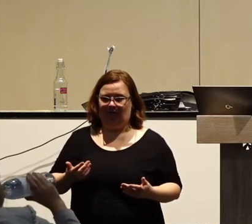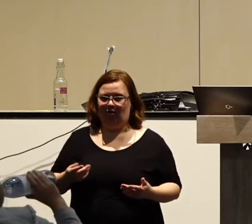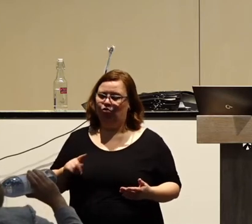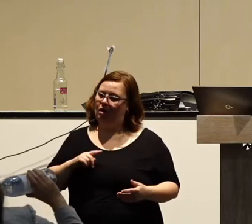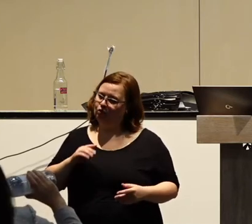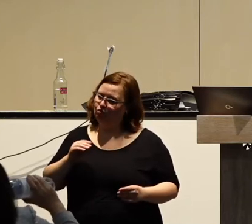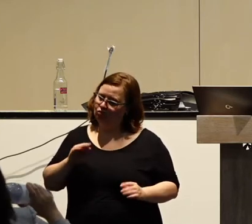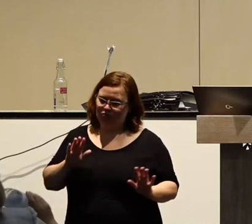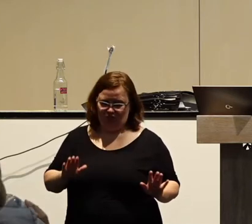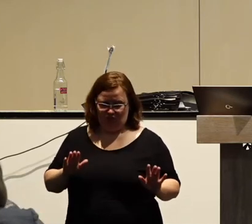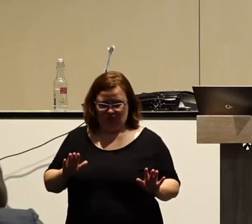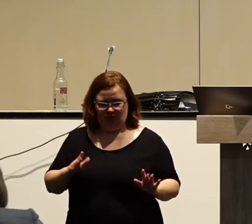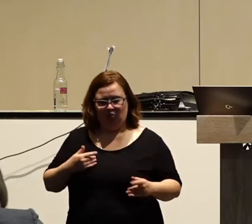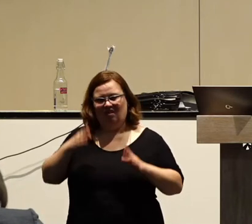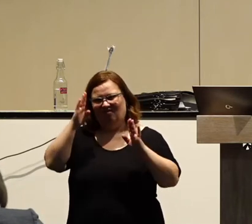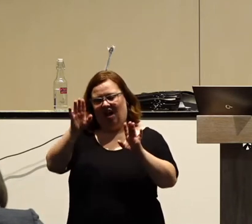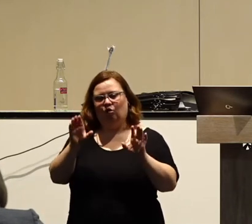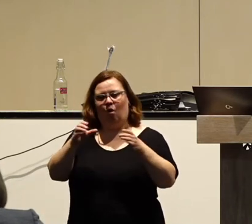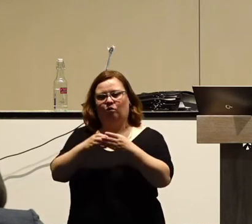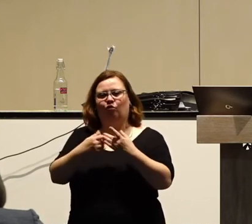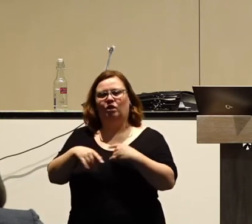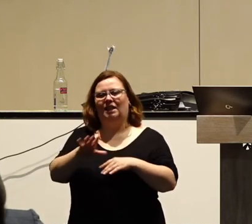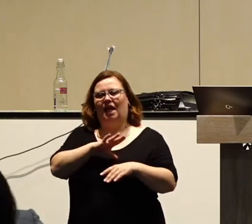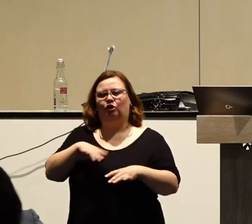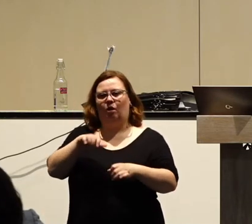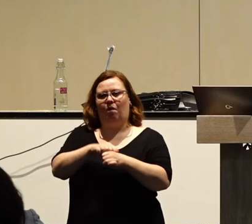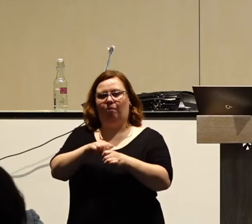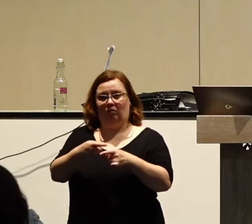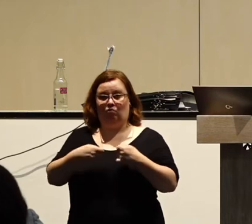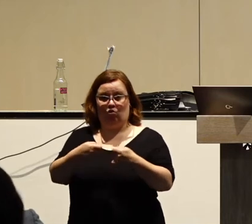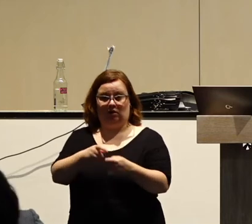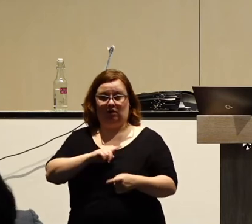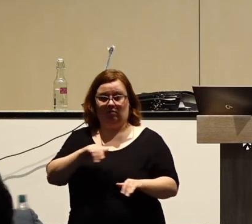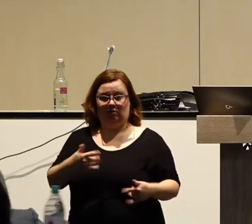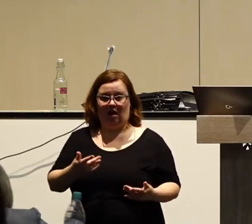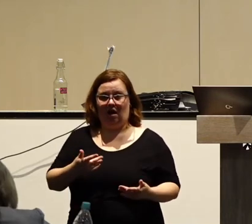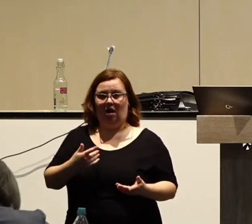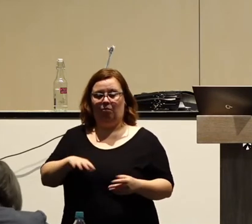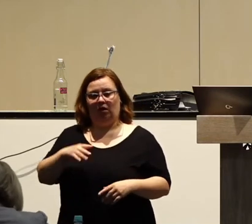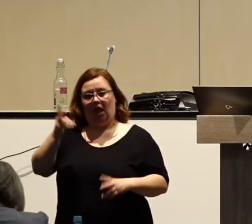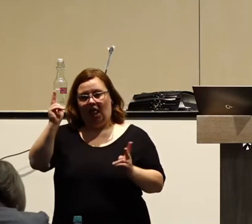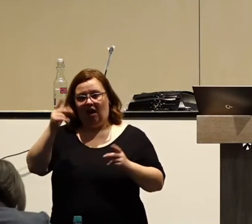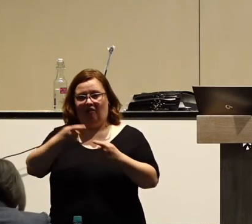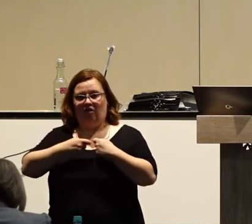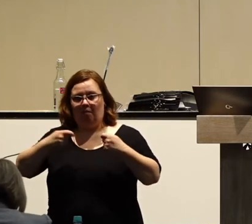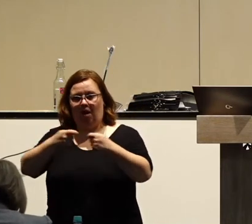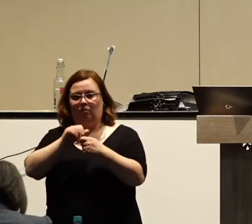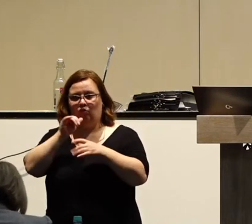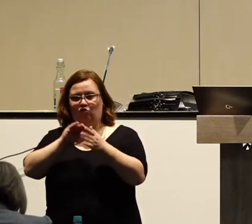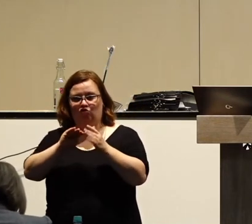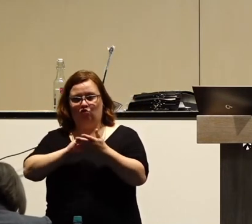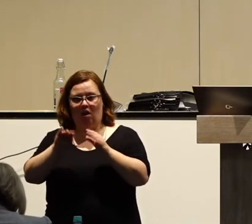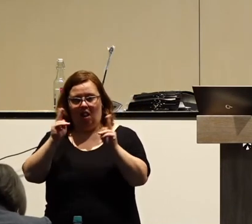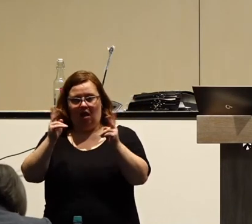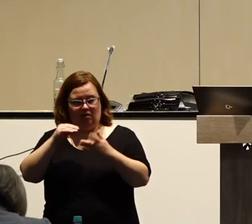hier aus der Fachkommission des Sächsischen Beamtenbundes, in der ich bin, mit den Philologen, mit dem Sächsischen Lehrerverband, Berufsschullehrern